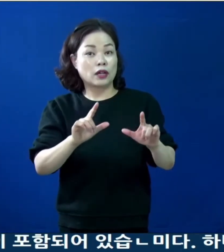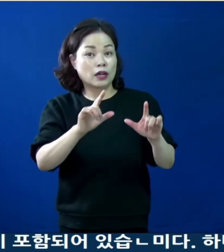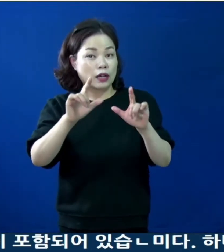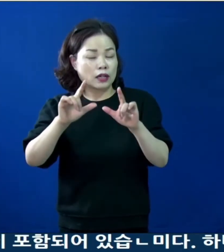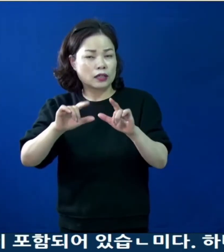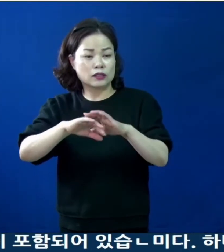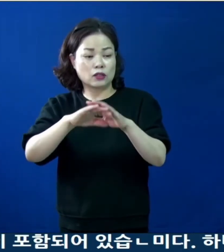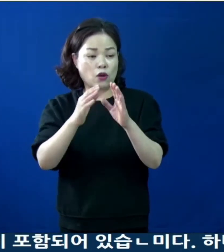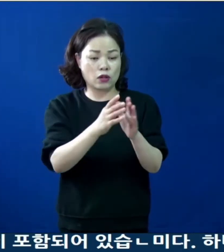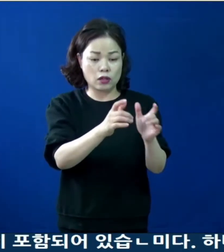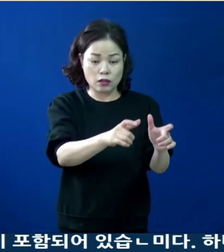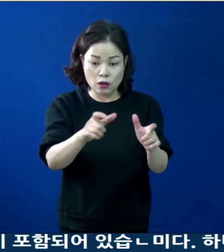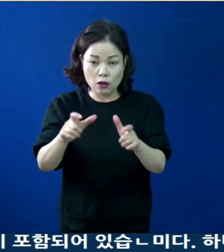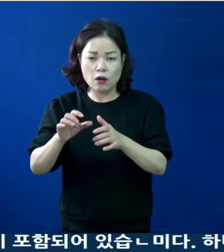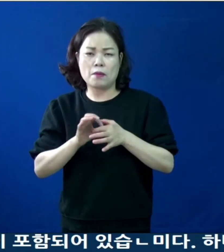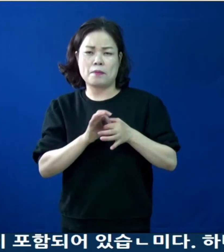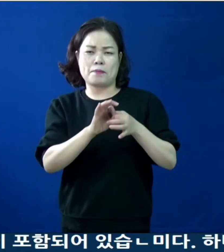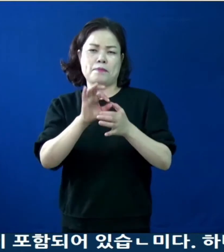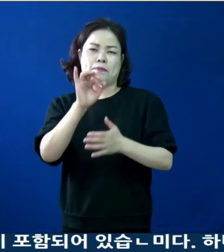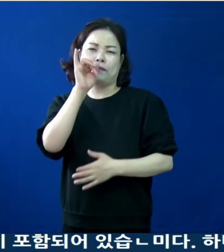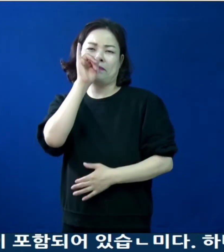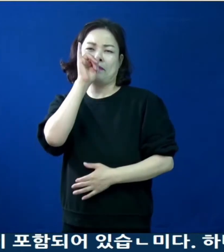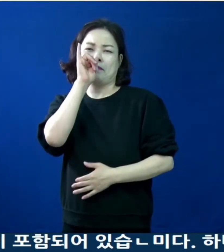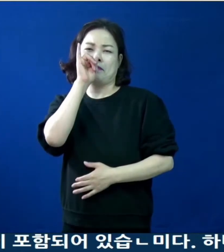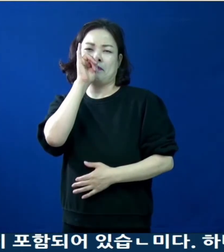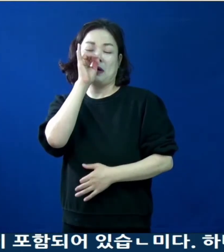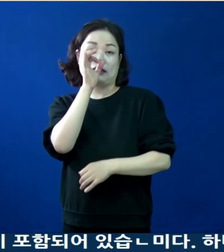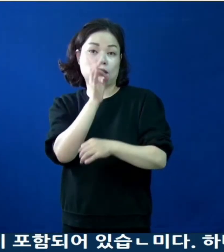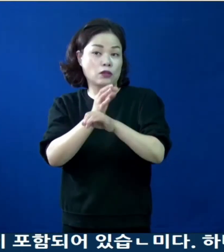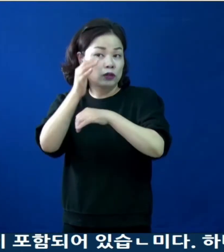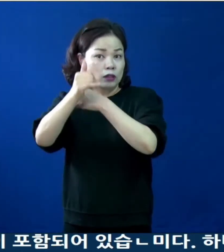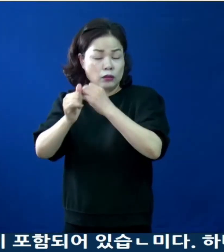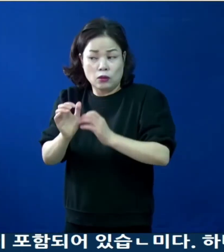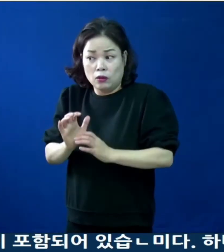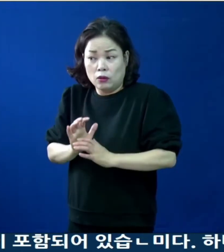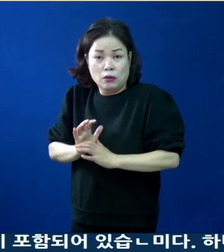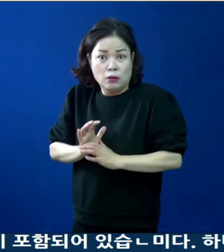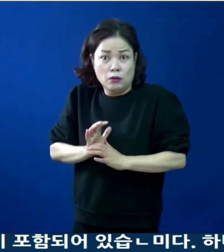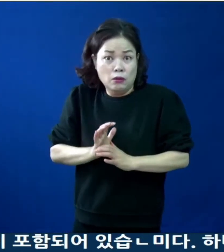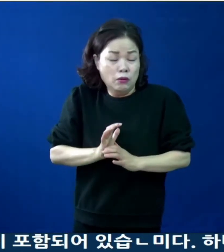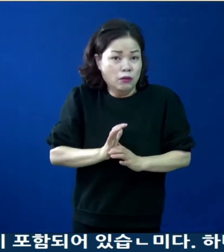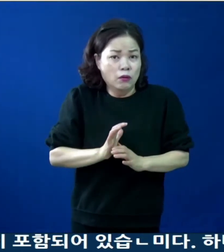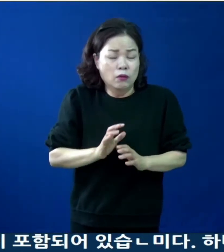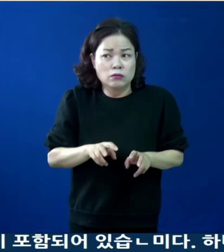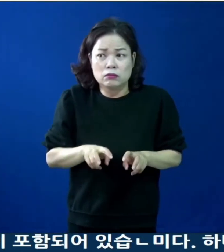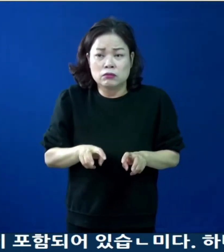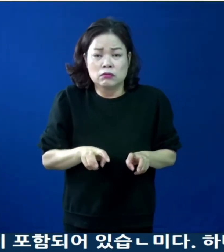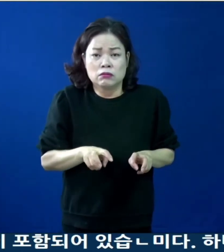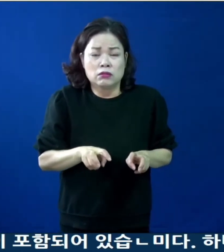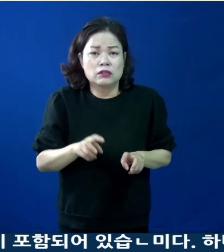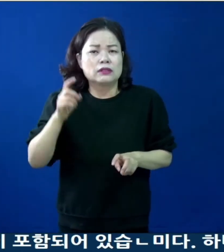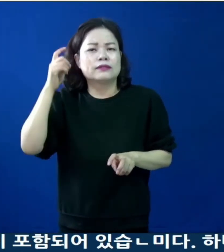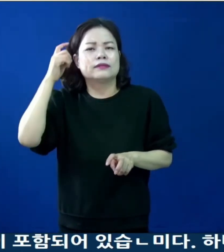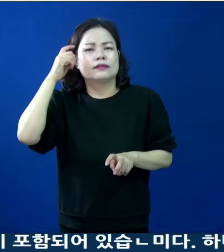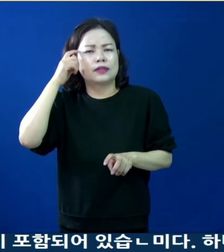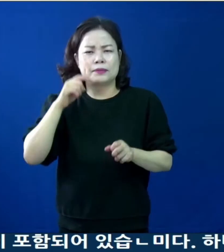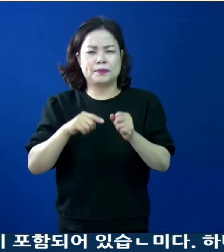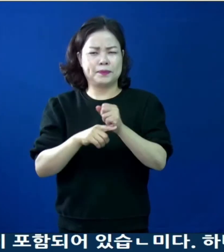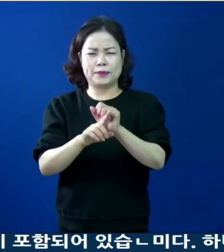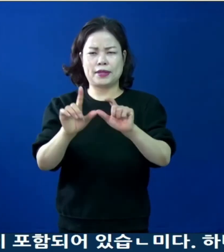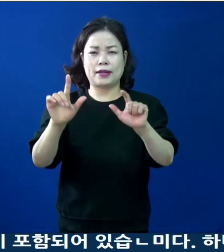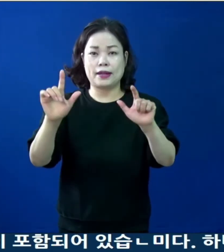전 영역과 연결되어 있습니다. 단순히 하나님을 무서워한다거나 공포의 대상으로 여긴다는 의미가